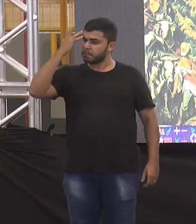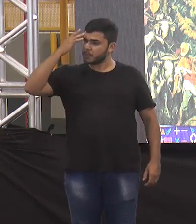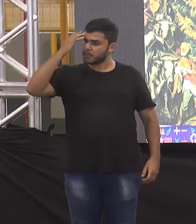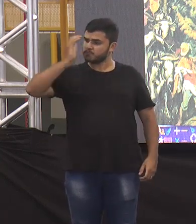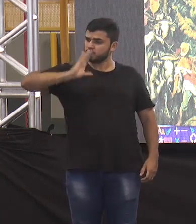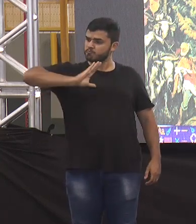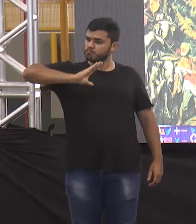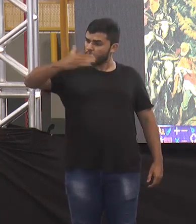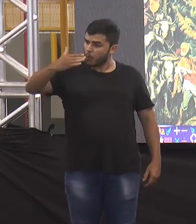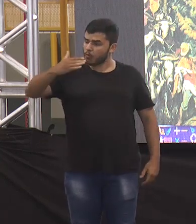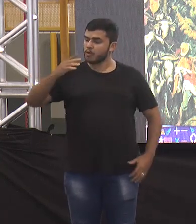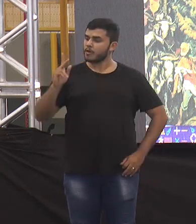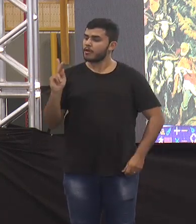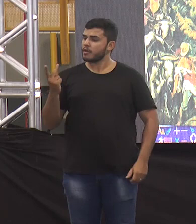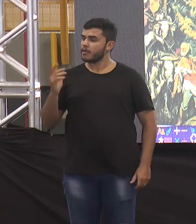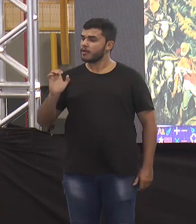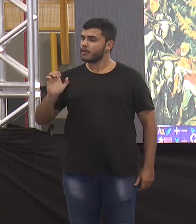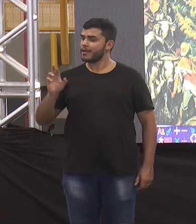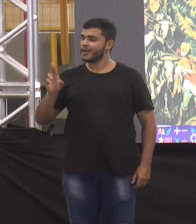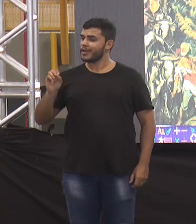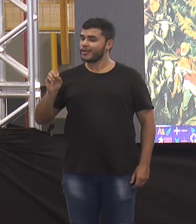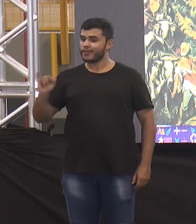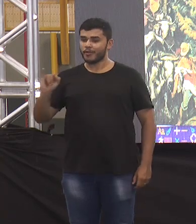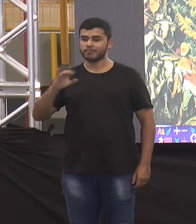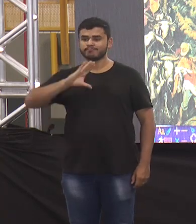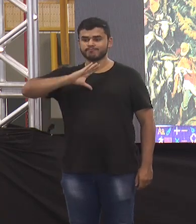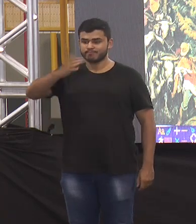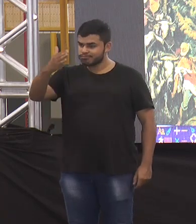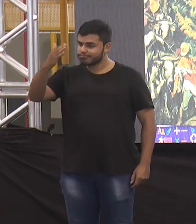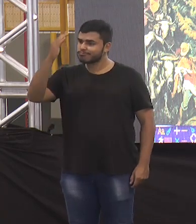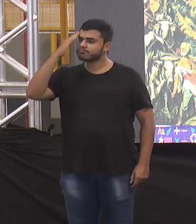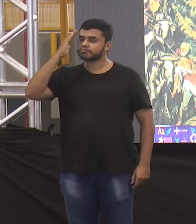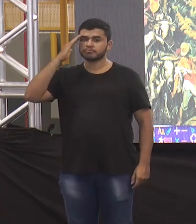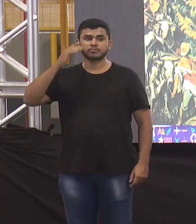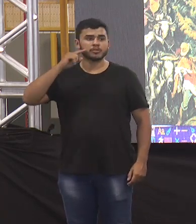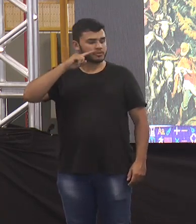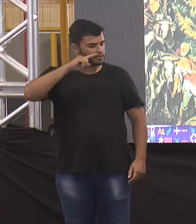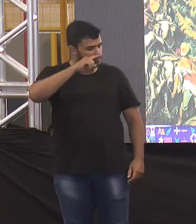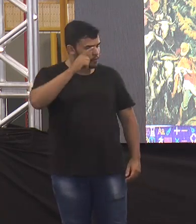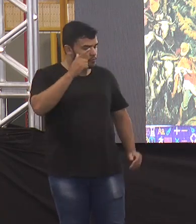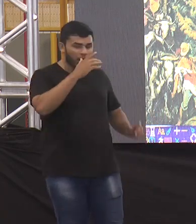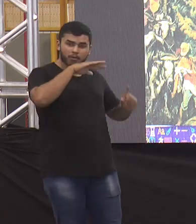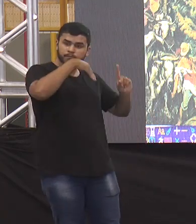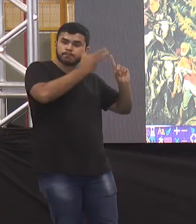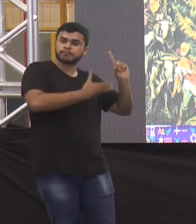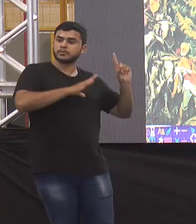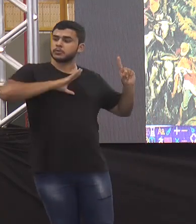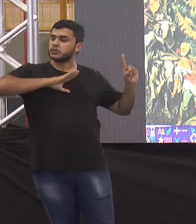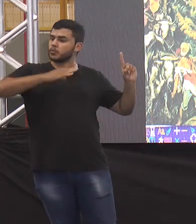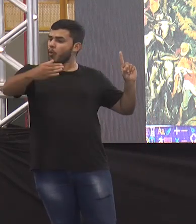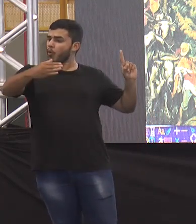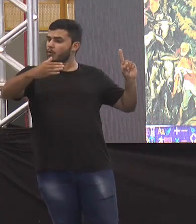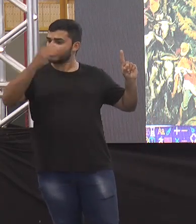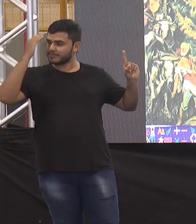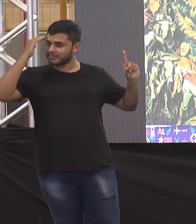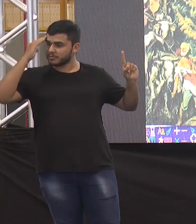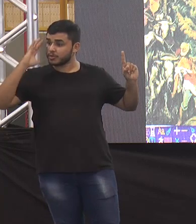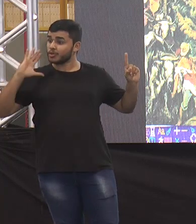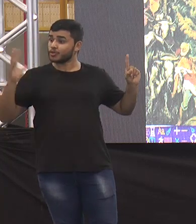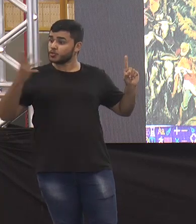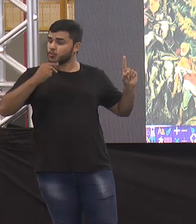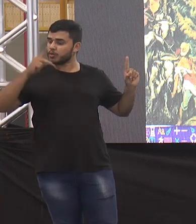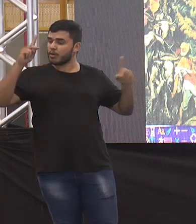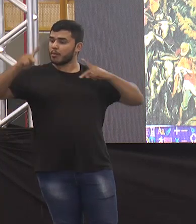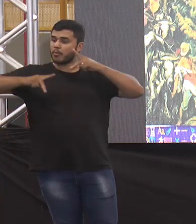que o nacionalismo exige, e curiosamente, ela mostra como o povo assistiu a tudo à